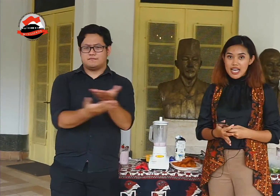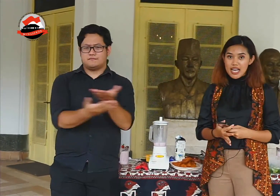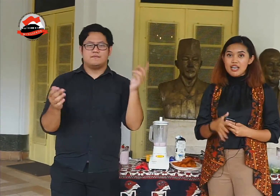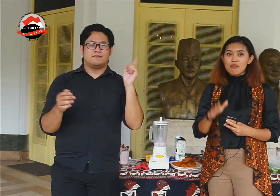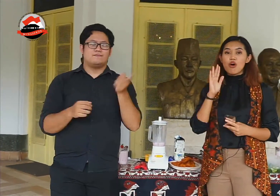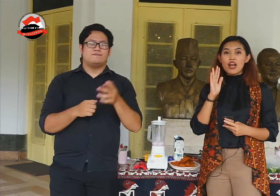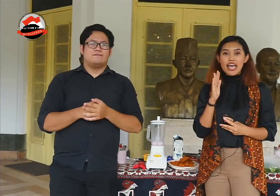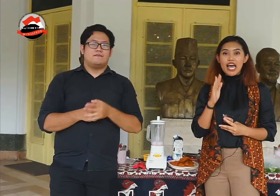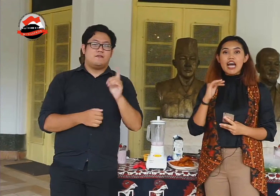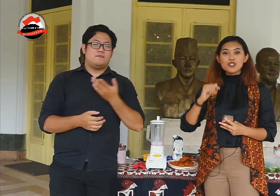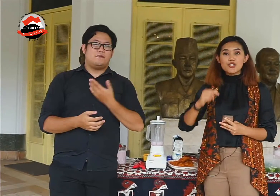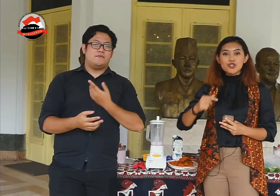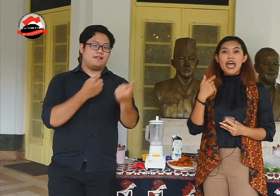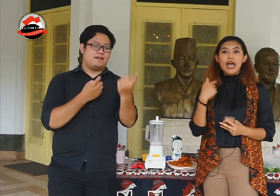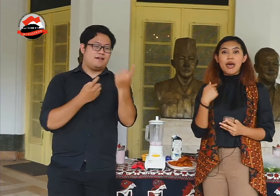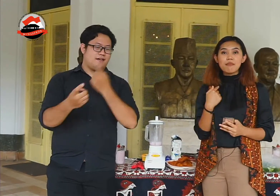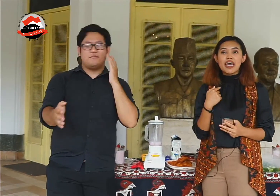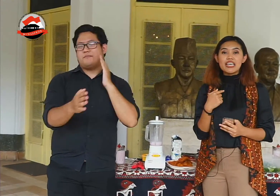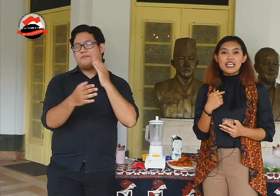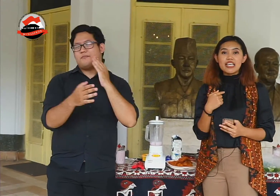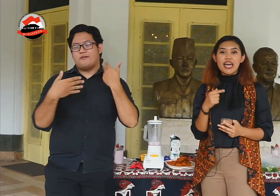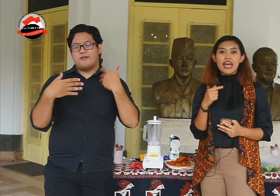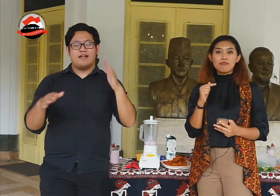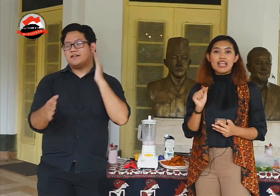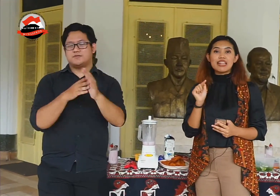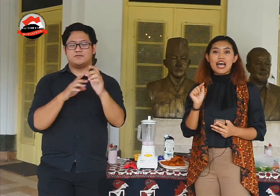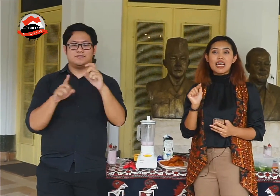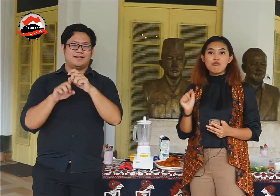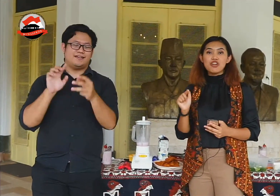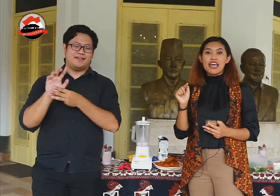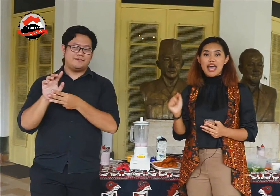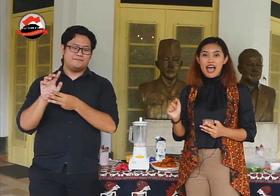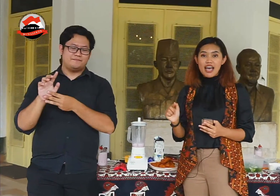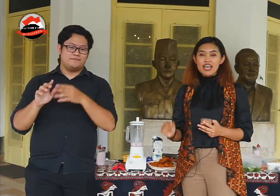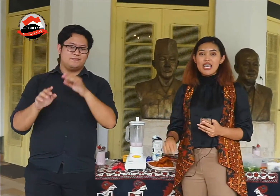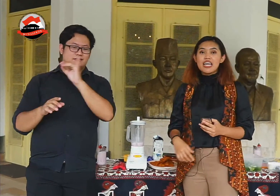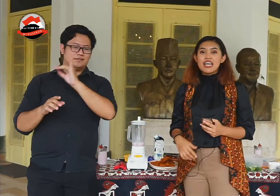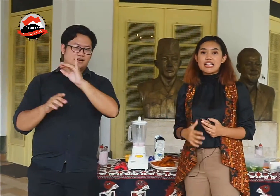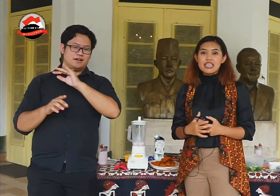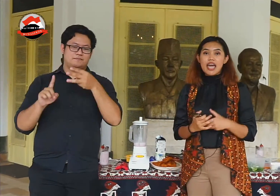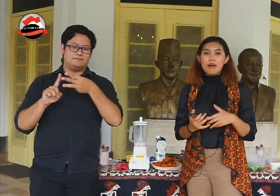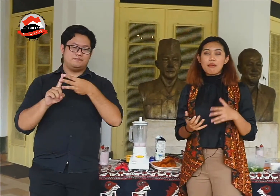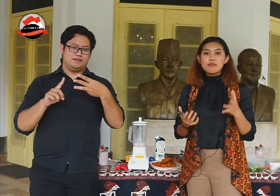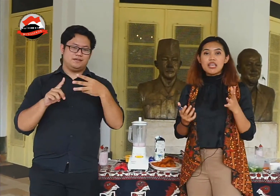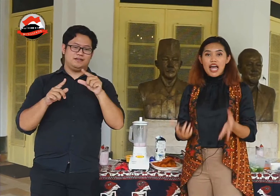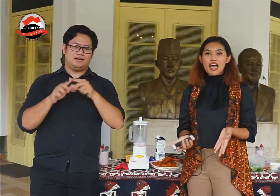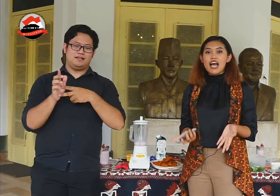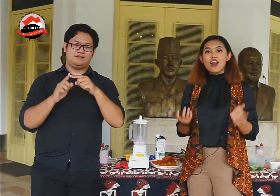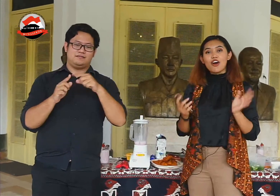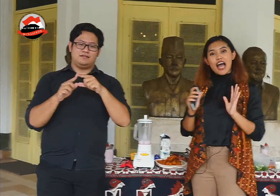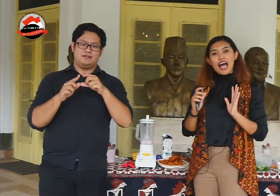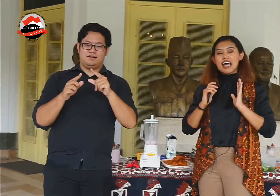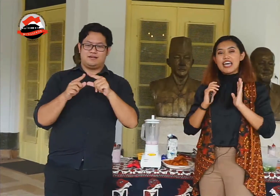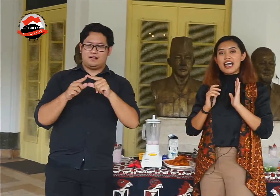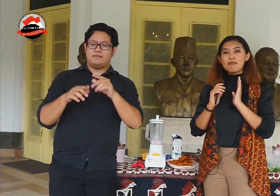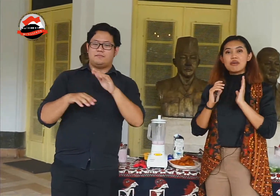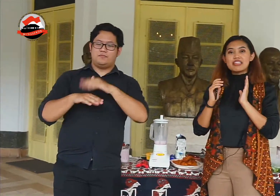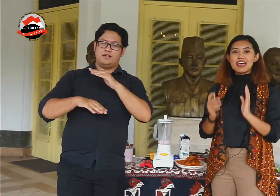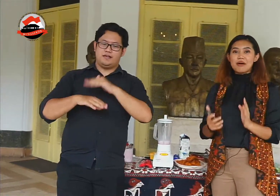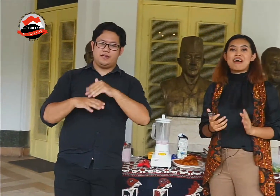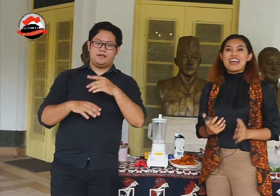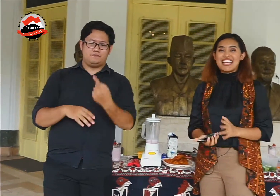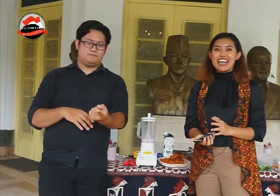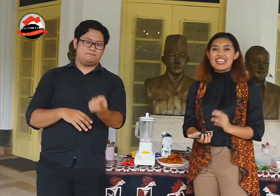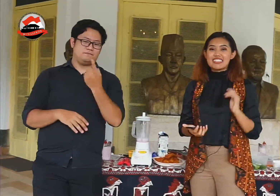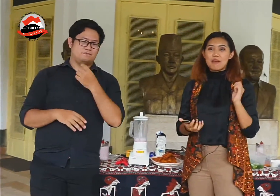nanya. Boleh ya langsung DM ke IG-nya @belantarabudaya. Nanti DM aja bilang, halo kak, saya yang